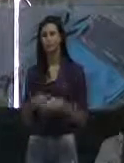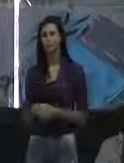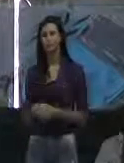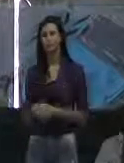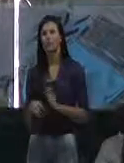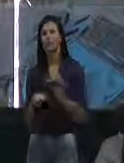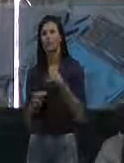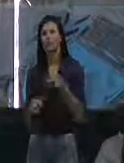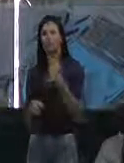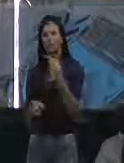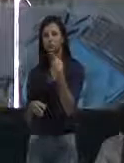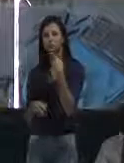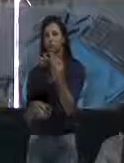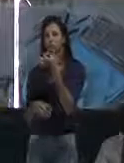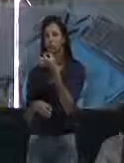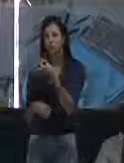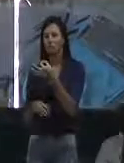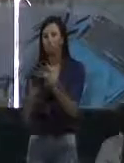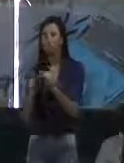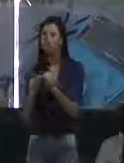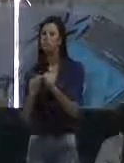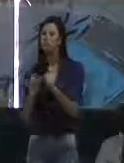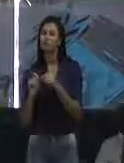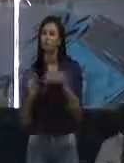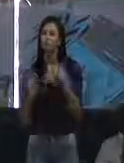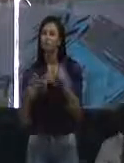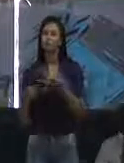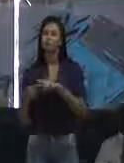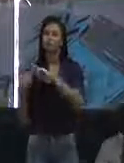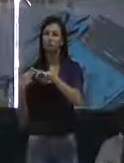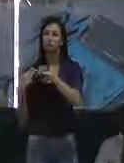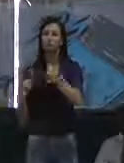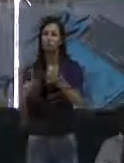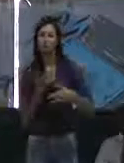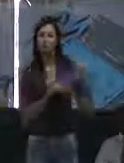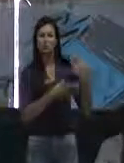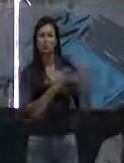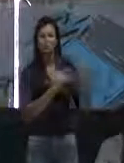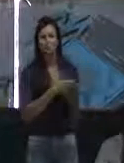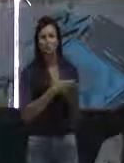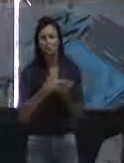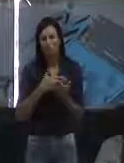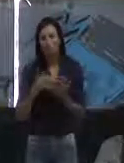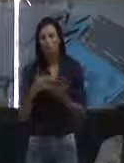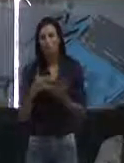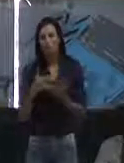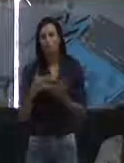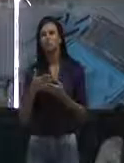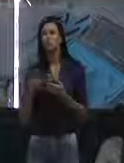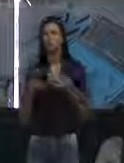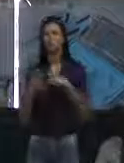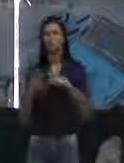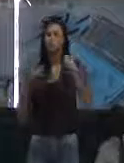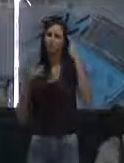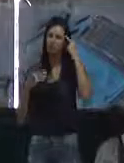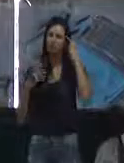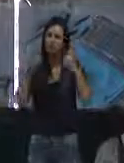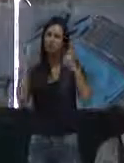Tudo aquilo que a gente fala, tudo aquilo que a gente faz. Eu tive desde aquela época, iniciante, eu tive esse tipo de